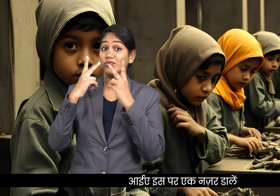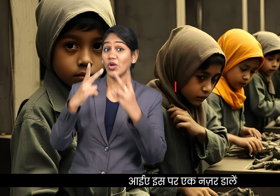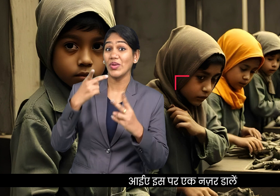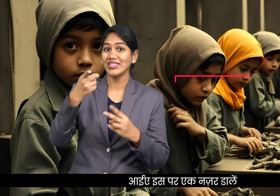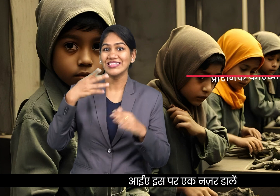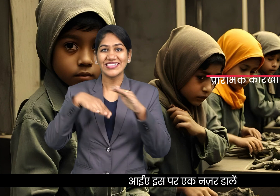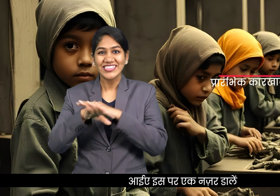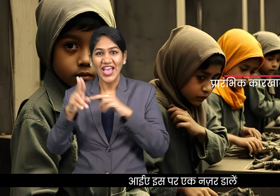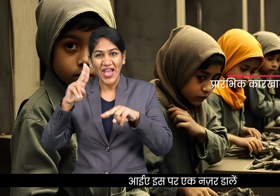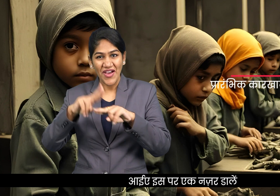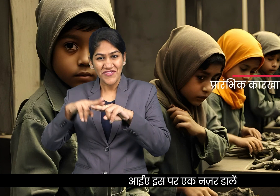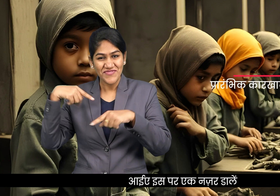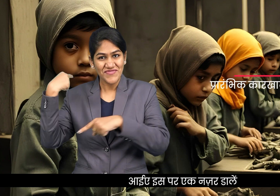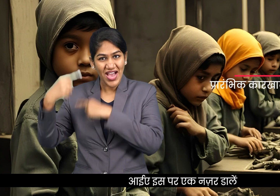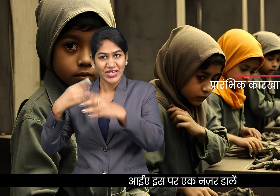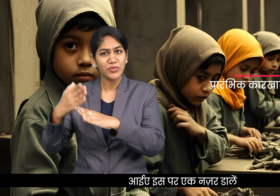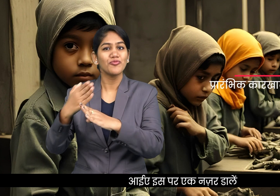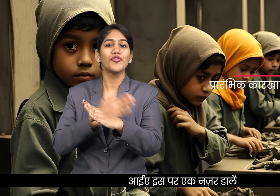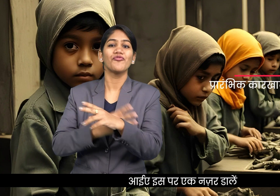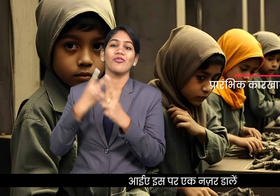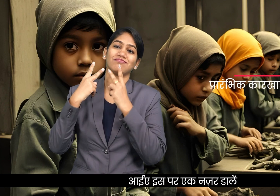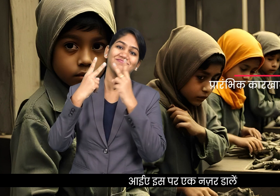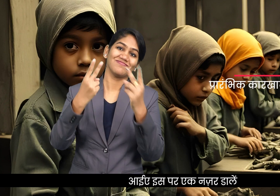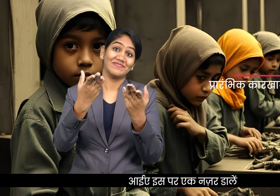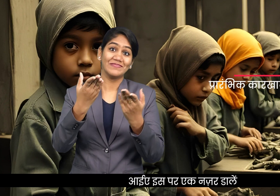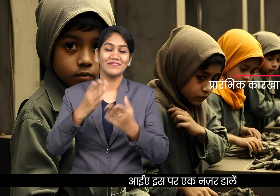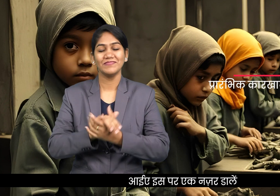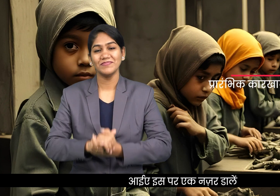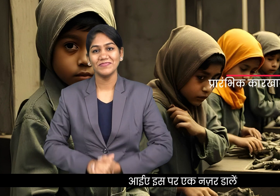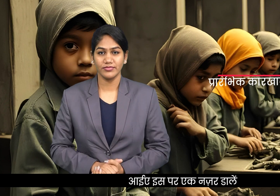आइए इस पर एक नज़र डालें।